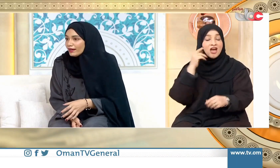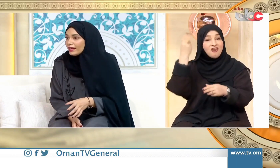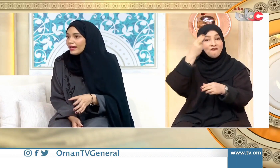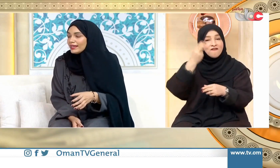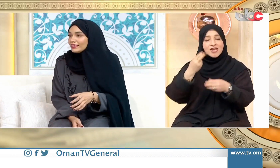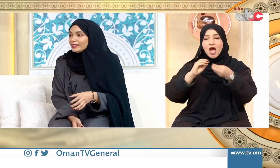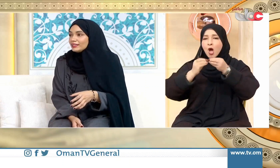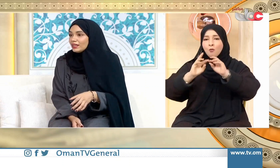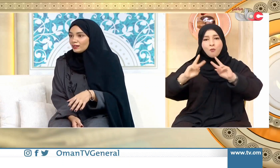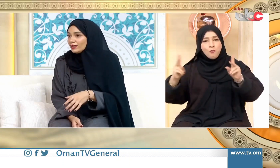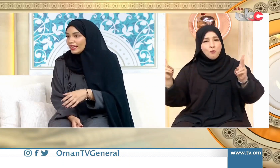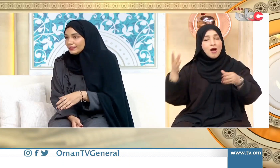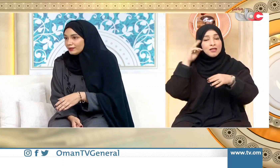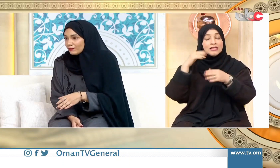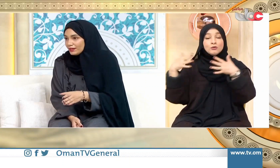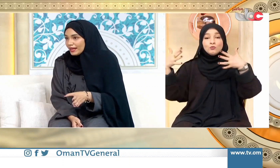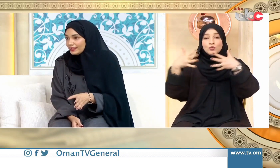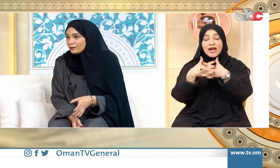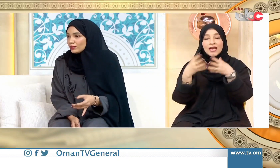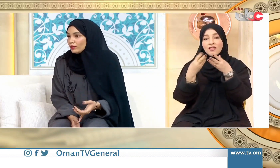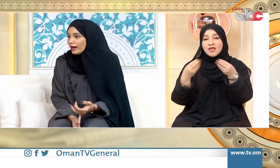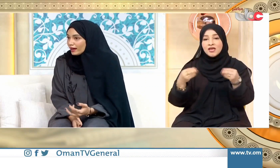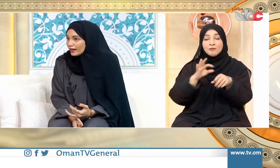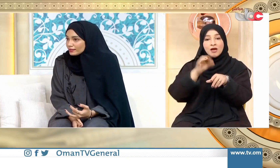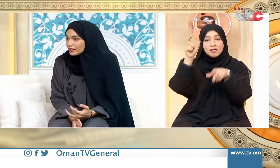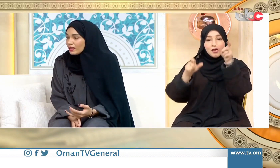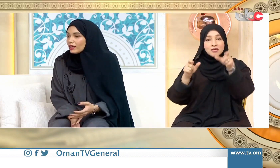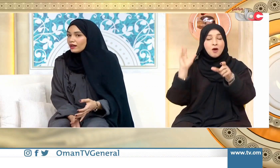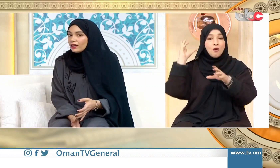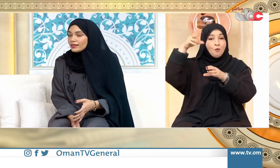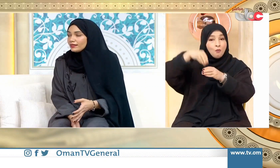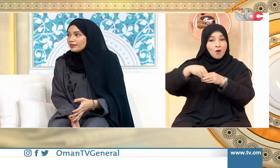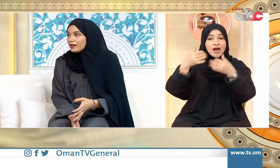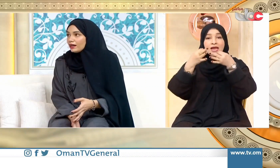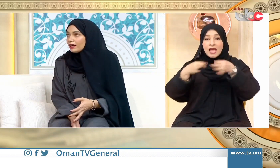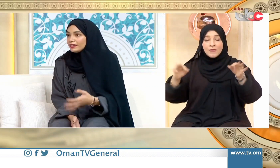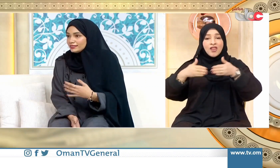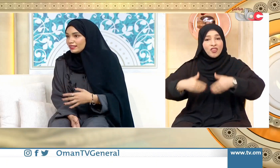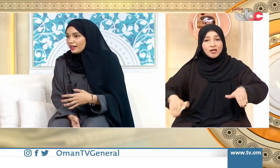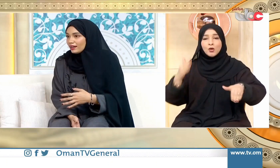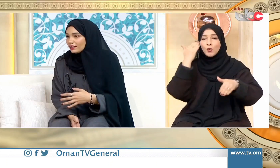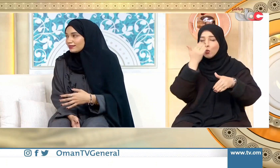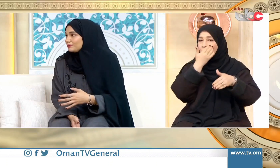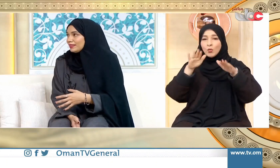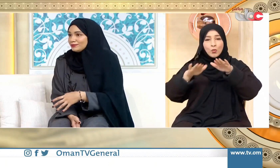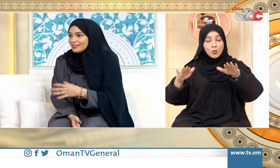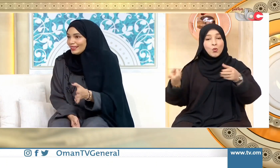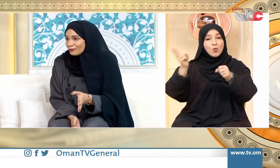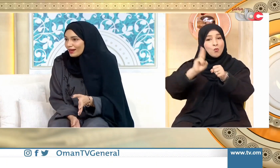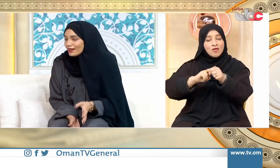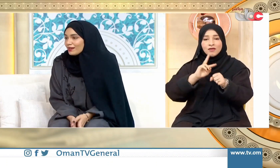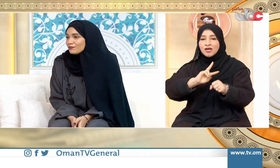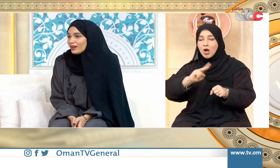وأنواعه. أيضا شارك فيه العديد من الفنانين من ذوي الإعاقات، أيضا الناس يعني